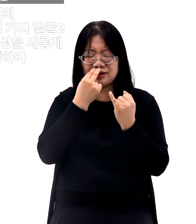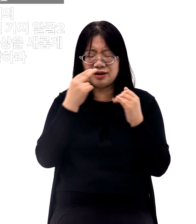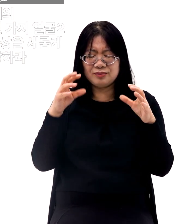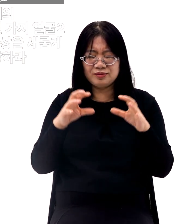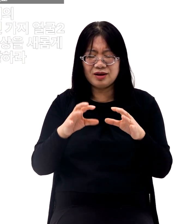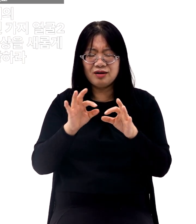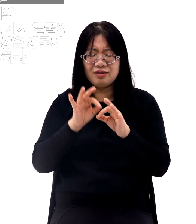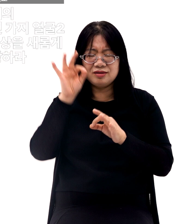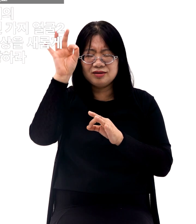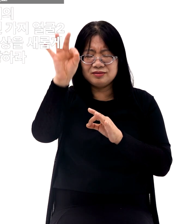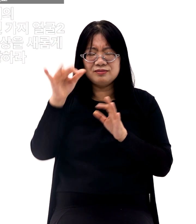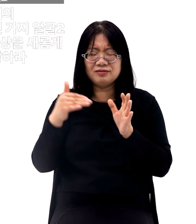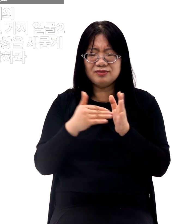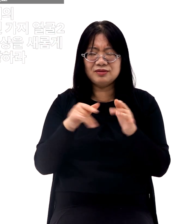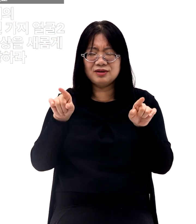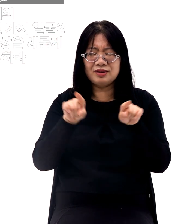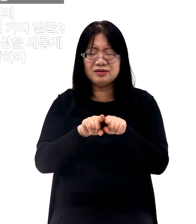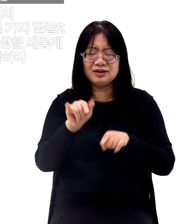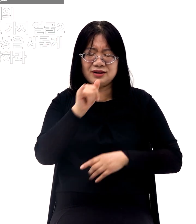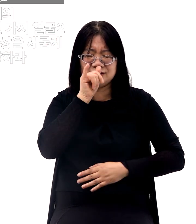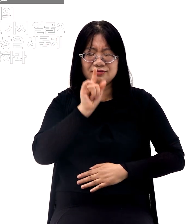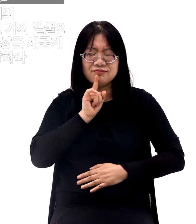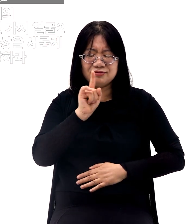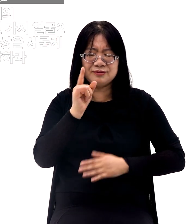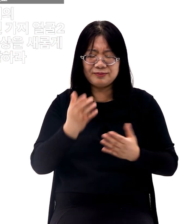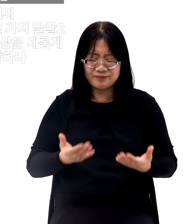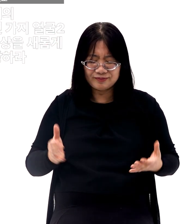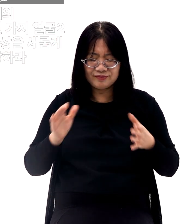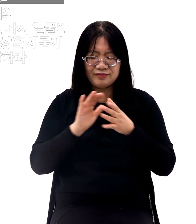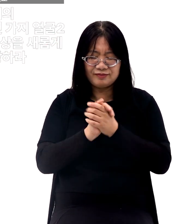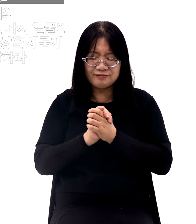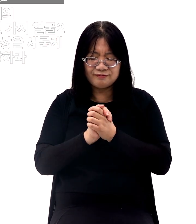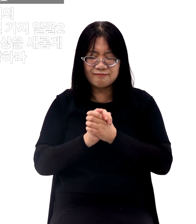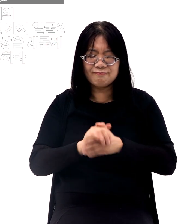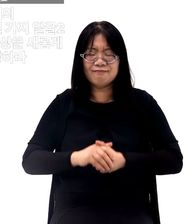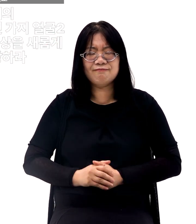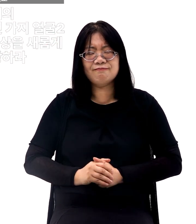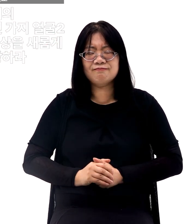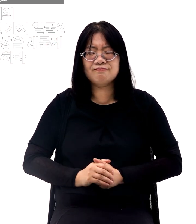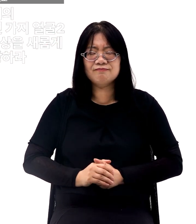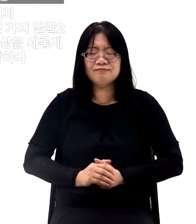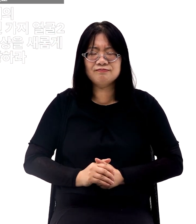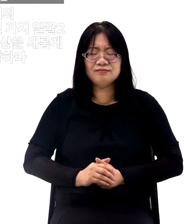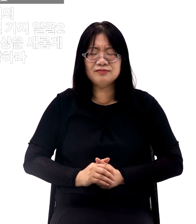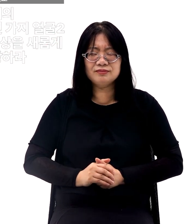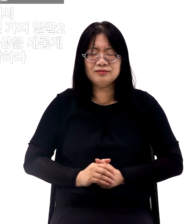생명까지 영원토록 함께 있을지어다. 아멘.